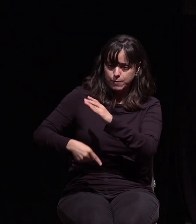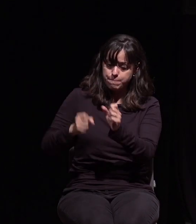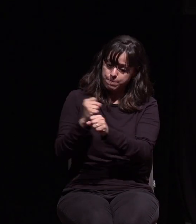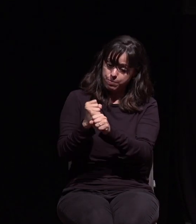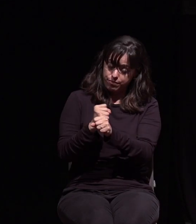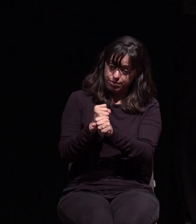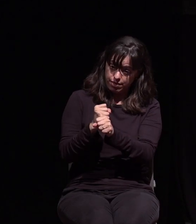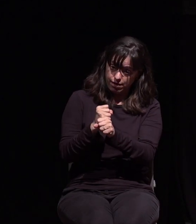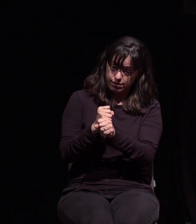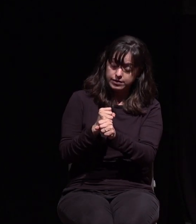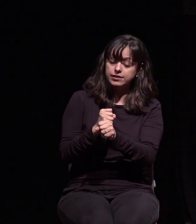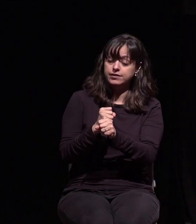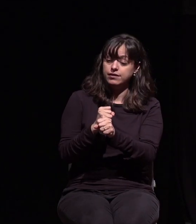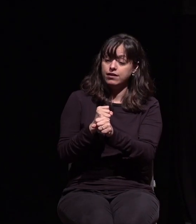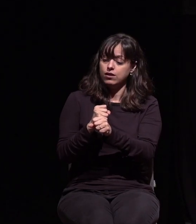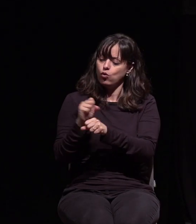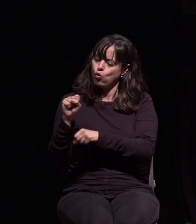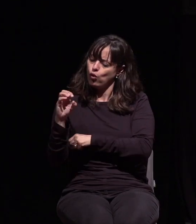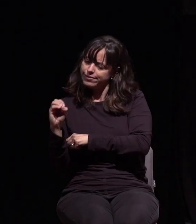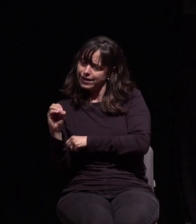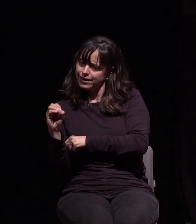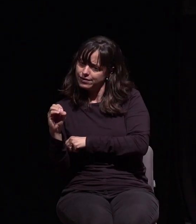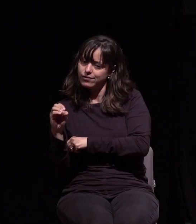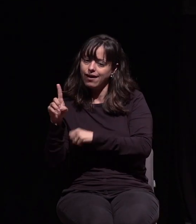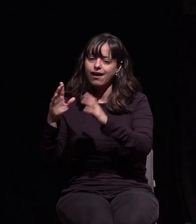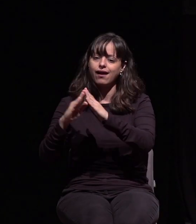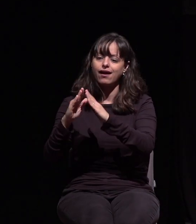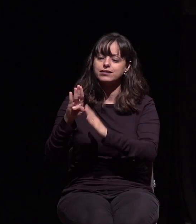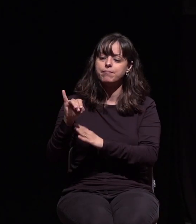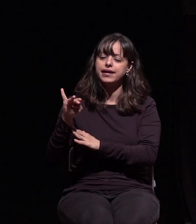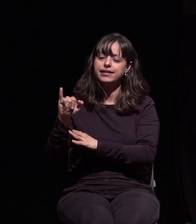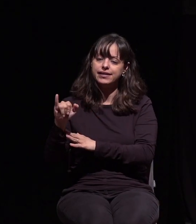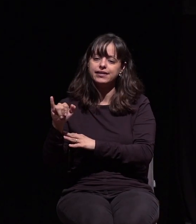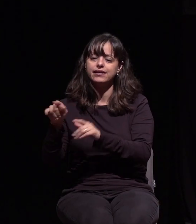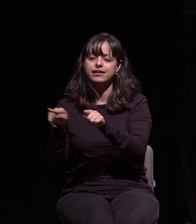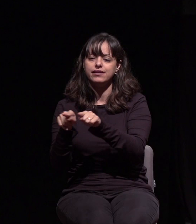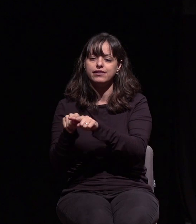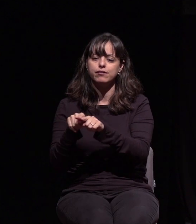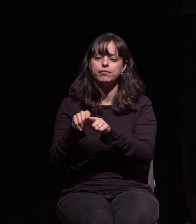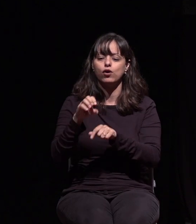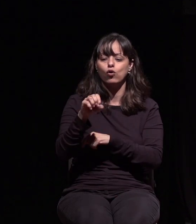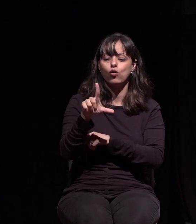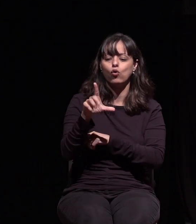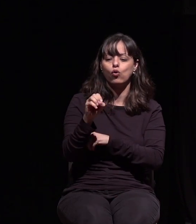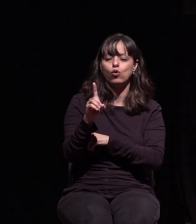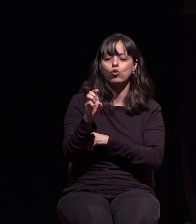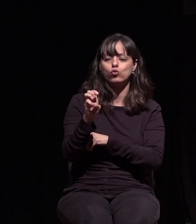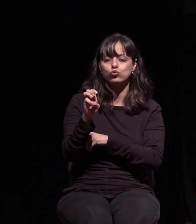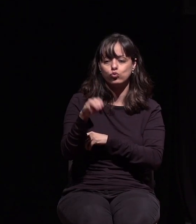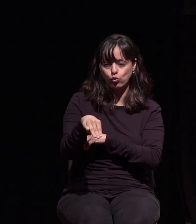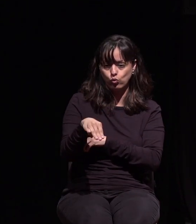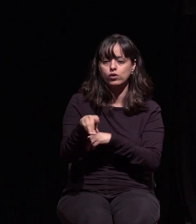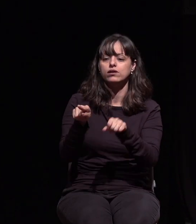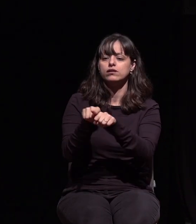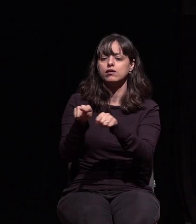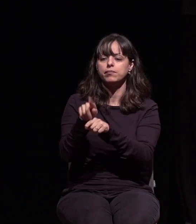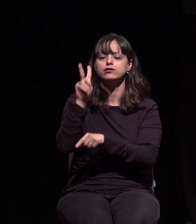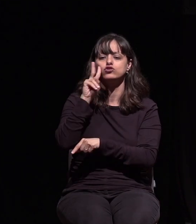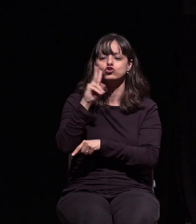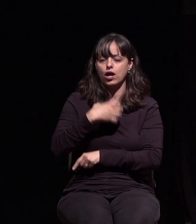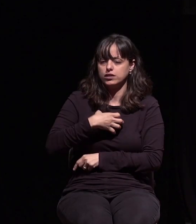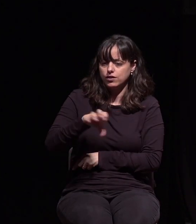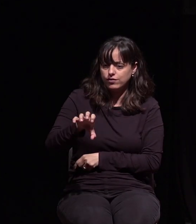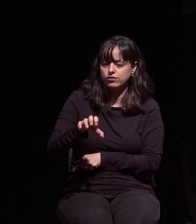90, no final dos anos 80, enfim, que está projetando a Casa do Benin, a Casa do Olodum, que está pensando todo o centro histórico de Salvador,